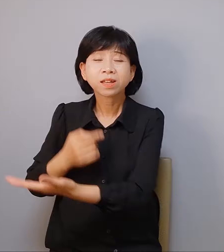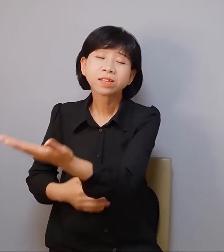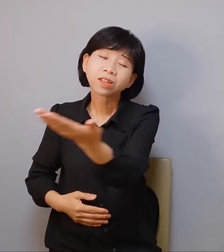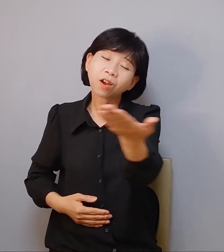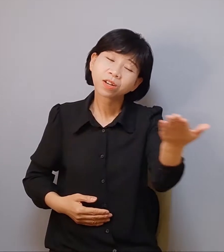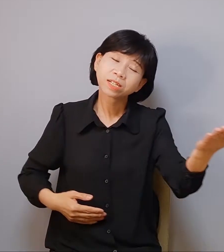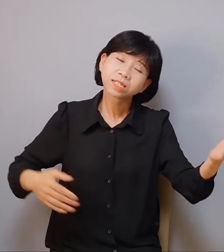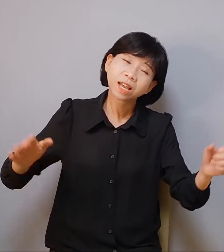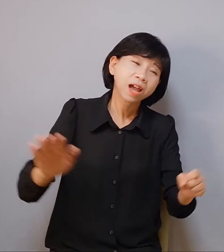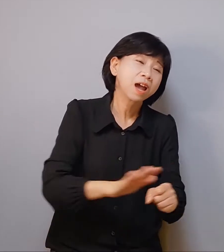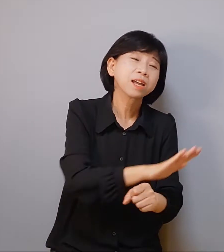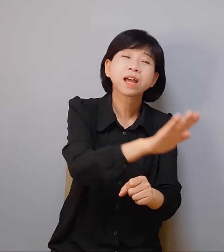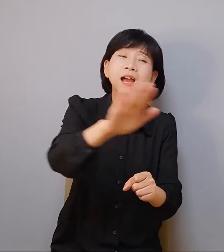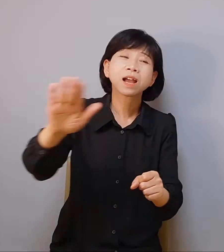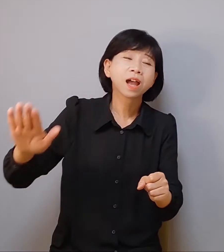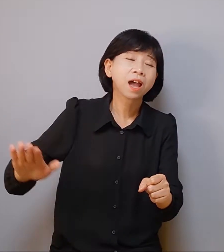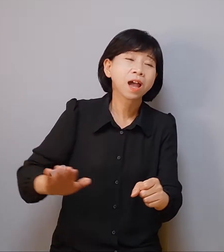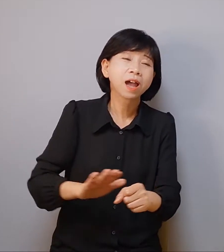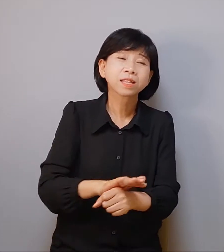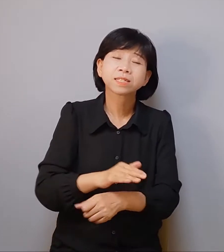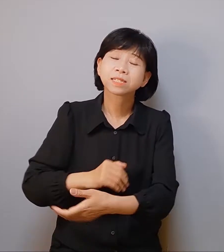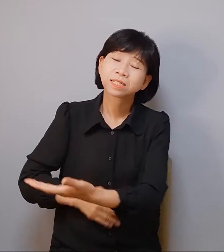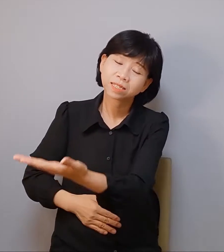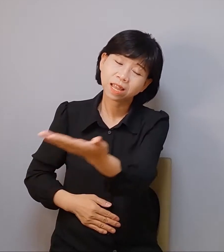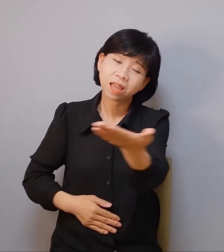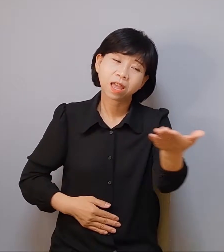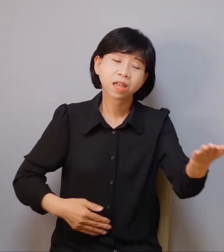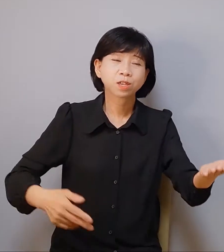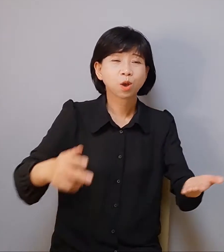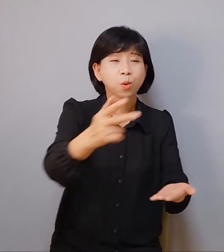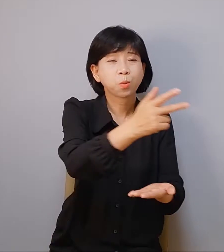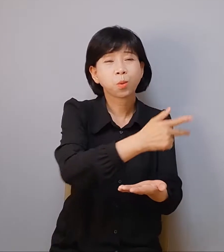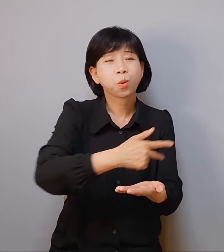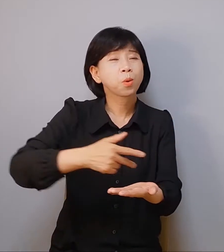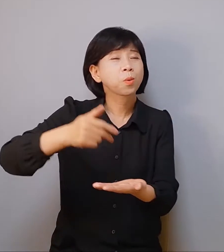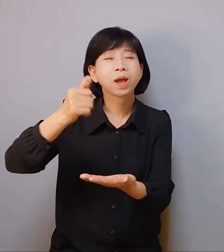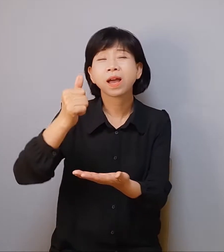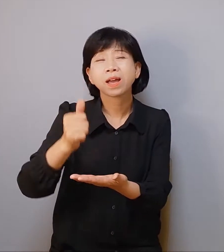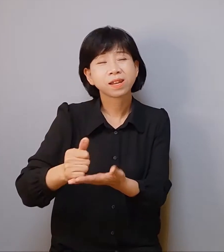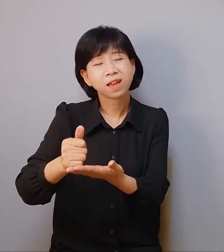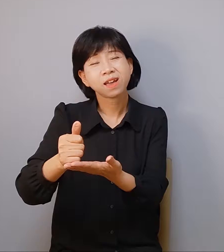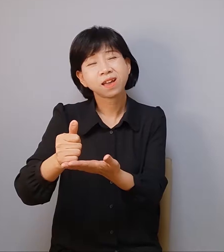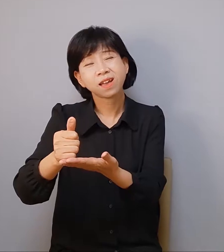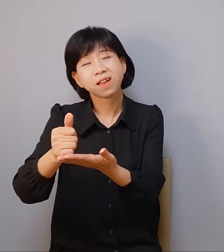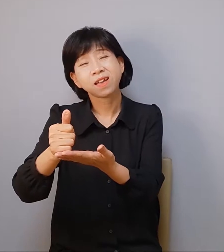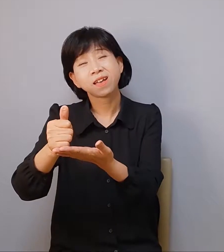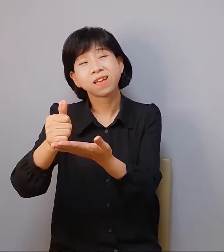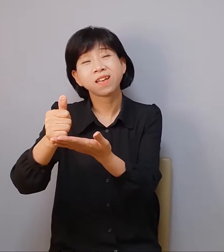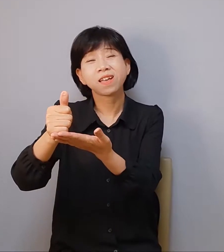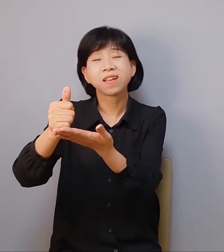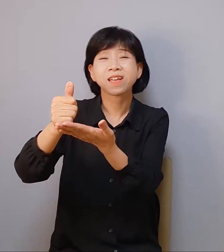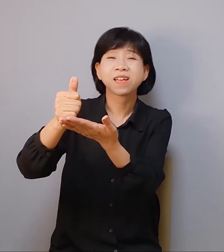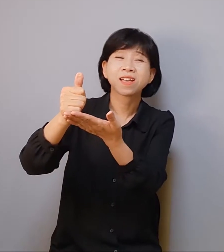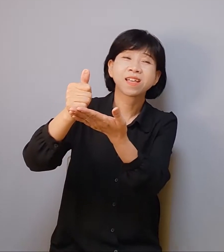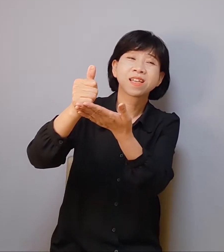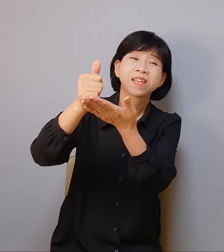여기노라. 너를 사랑하. 내가 너를 지명하여 불렀나니,